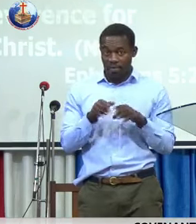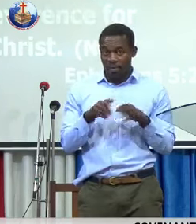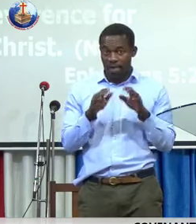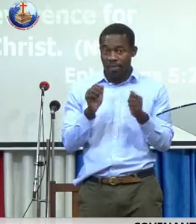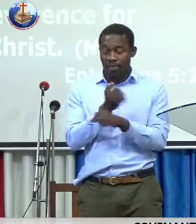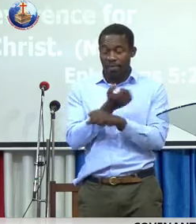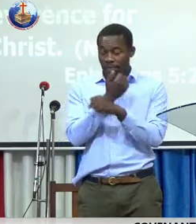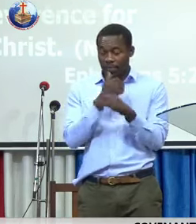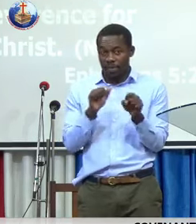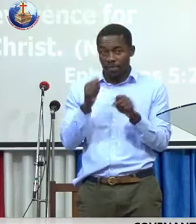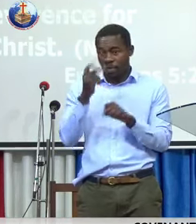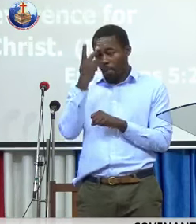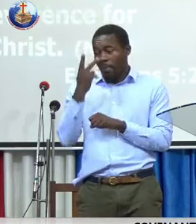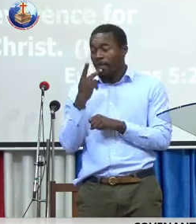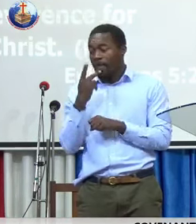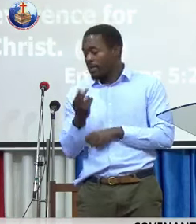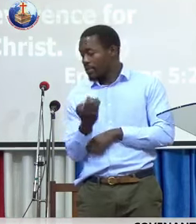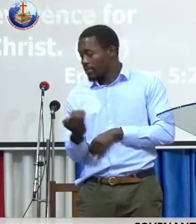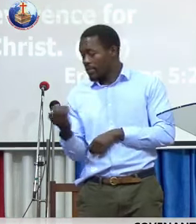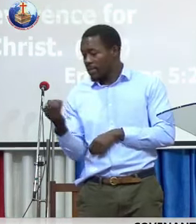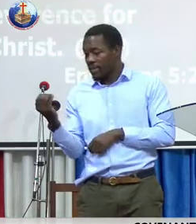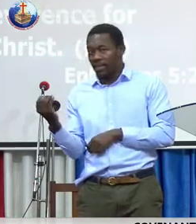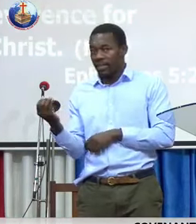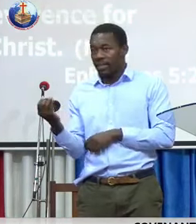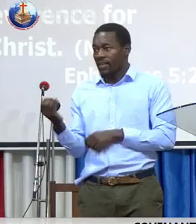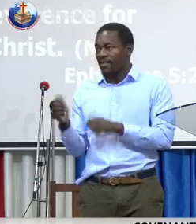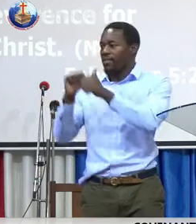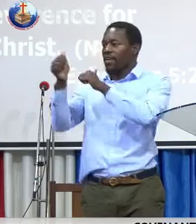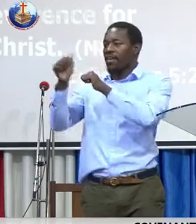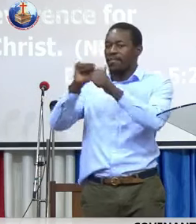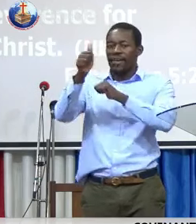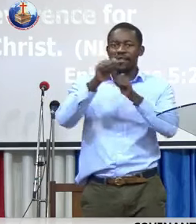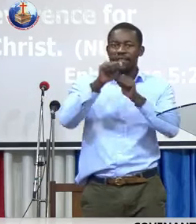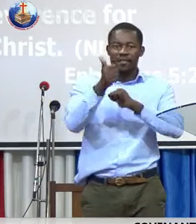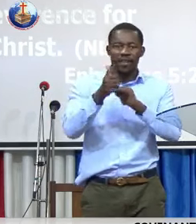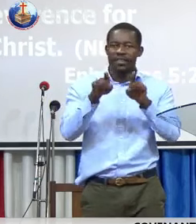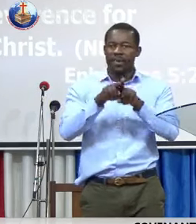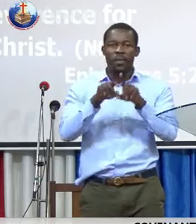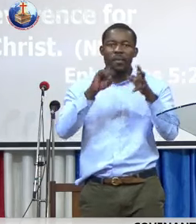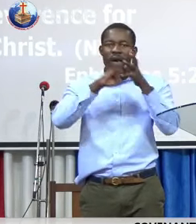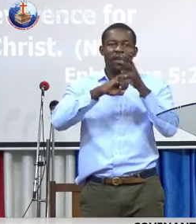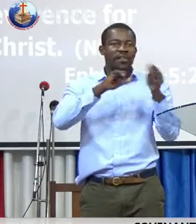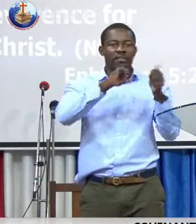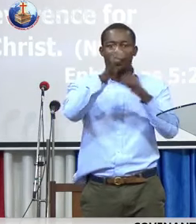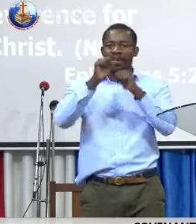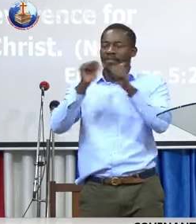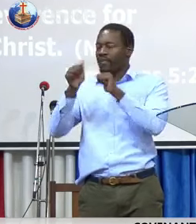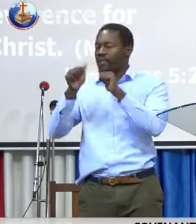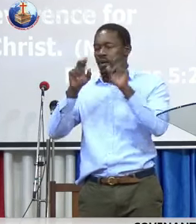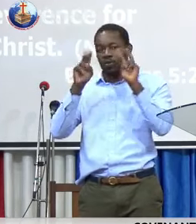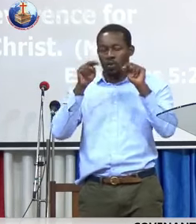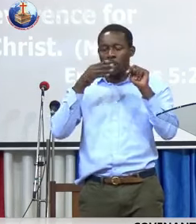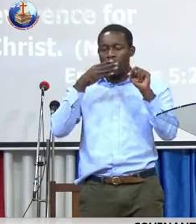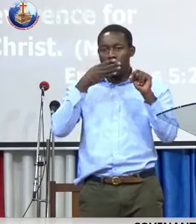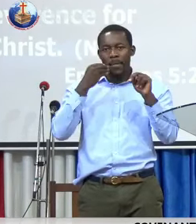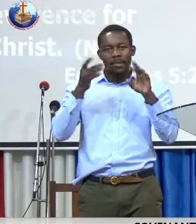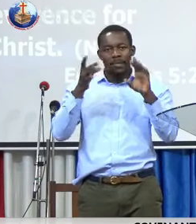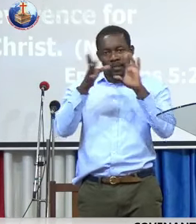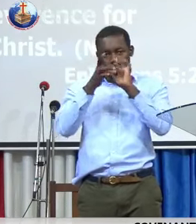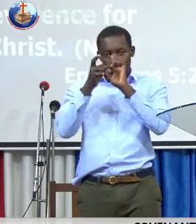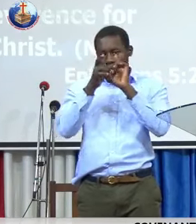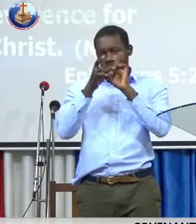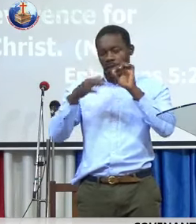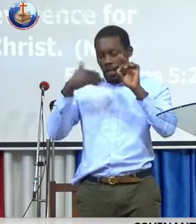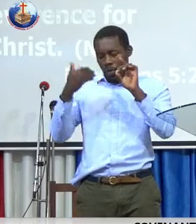parent remotely, we cannot do marriage remotely. Vile ambavyo hatuwezi kufanya mambo ya malezi ya uzazi kwa kitanzi